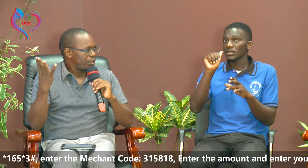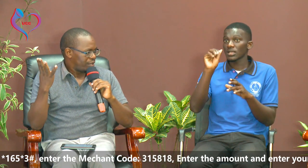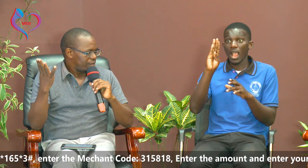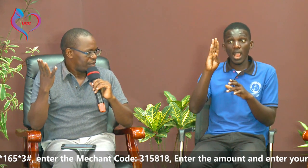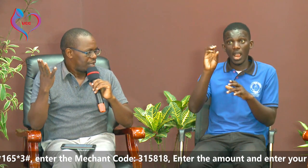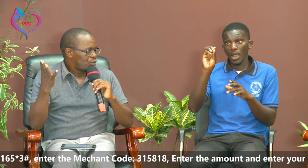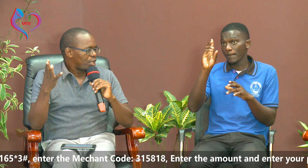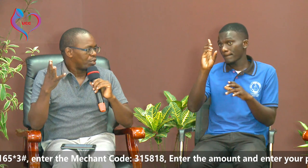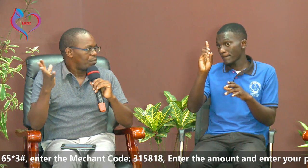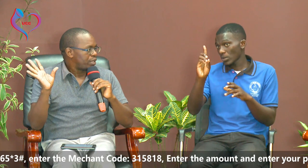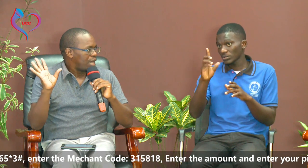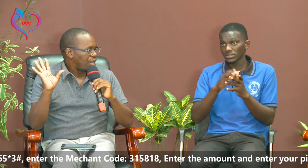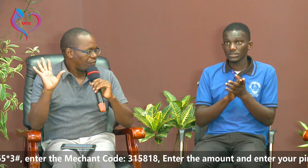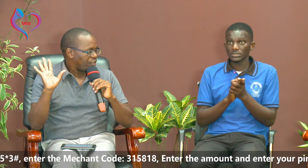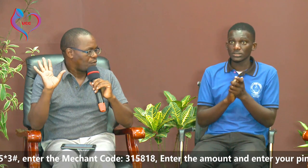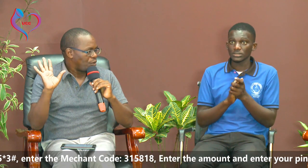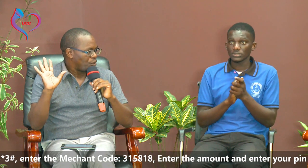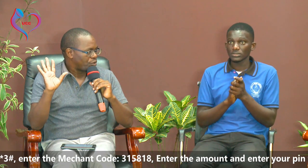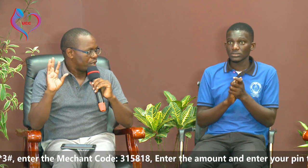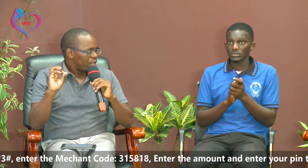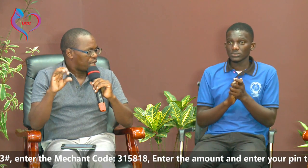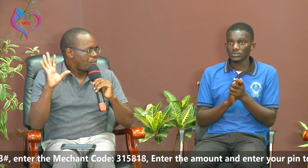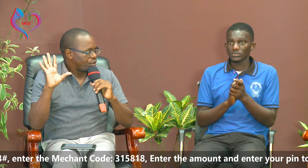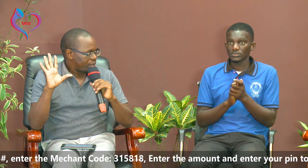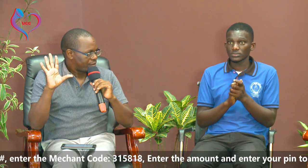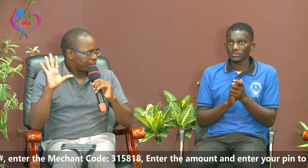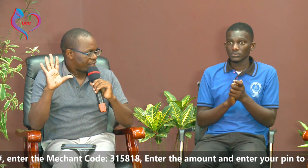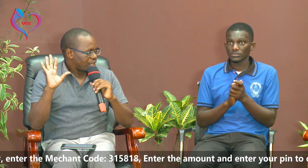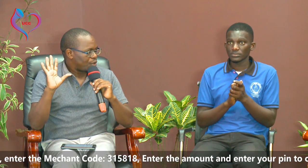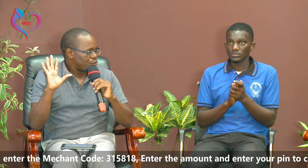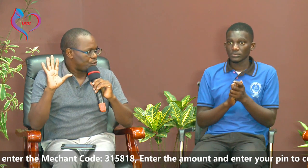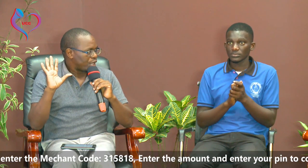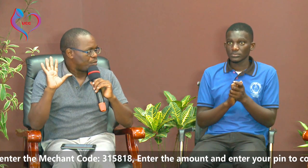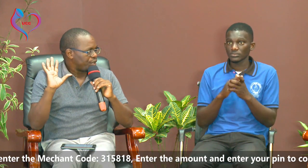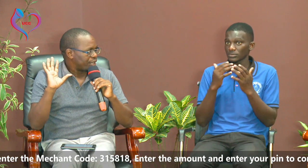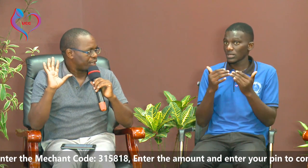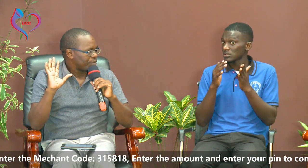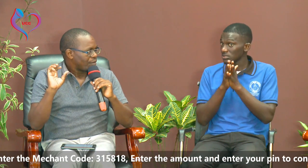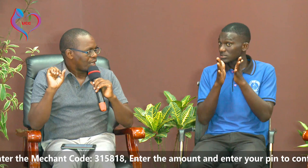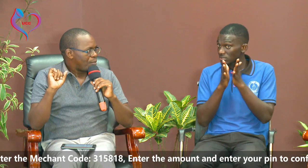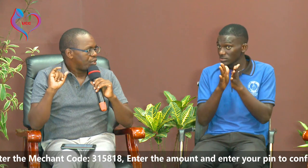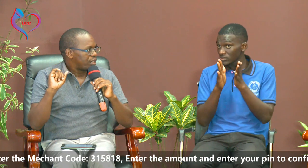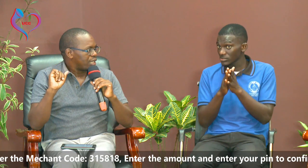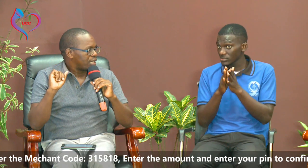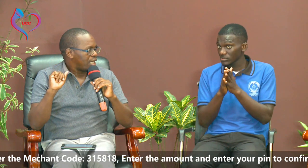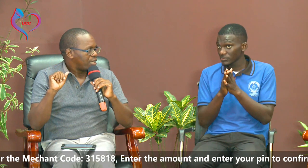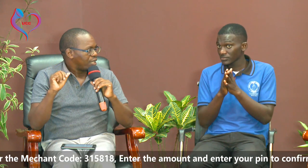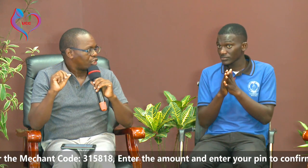kabold imuntu yenalyo jabisanga bifunira wano bwotyo kabold katingena kunyonyola kabold cheche yes, kabold kitegeeza